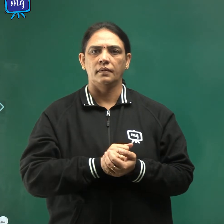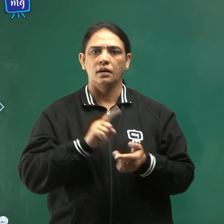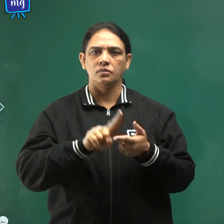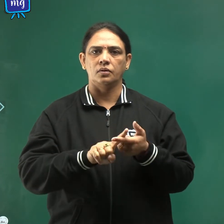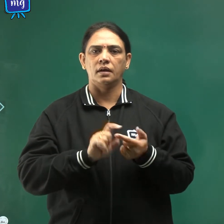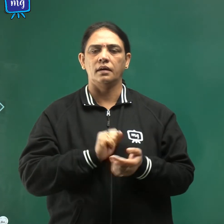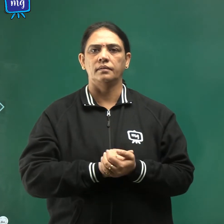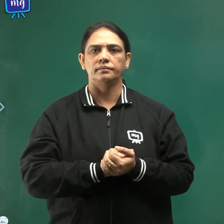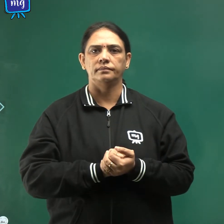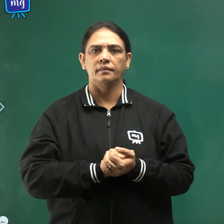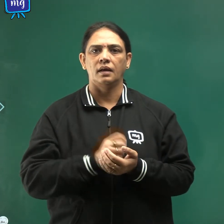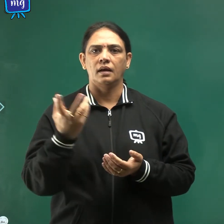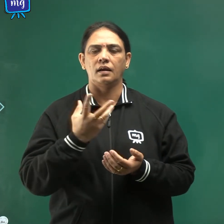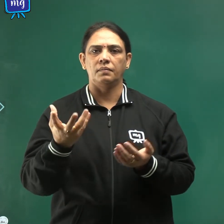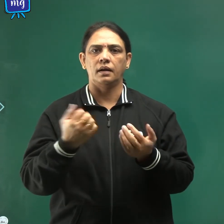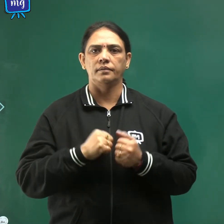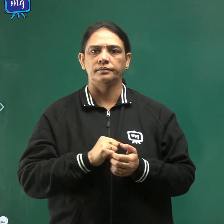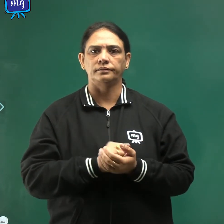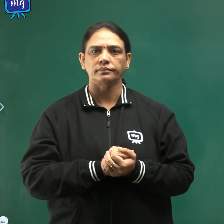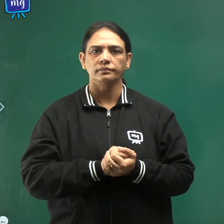जोड़ेंगे, क्या मिला?